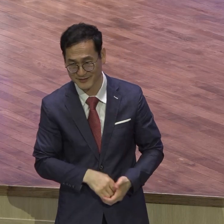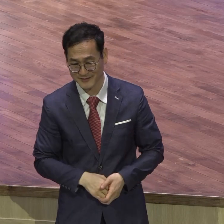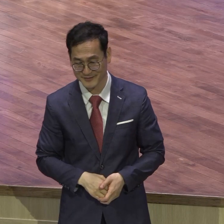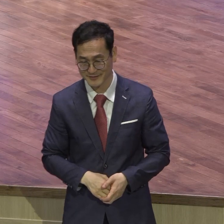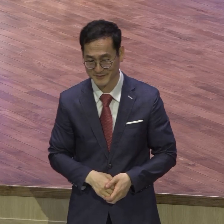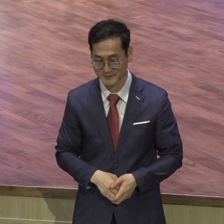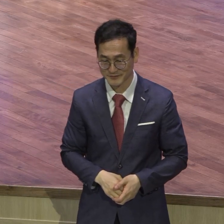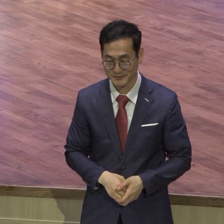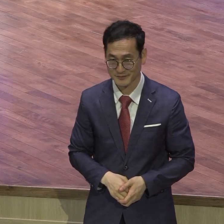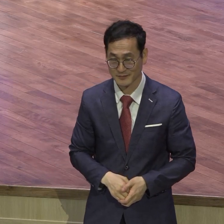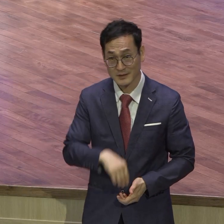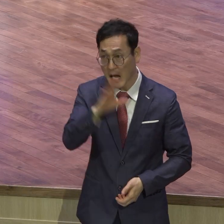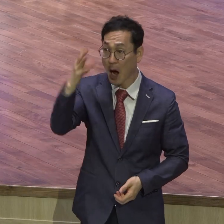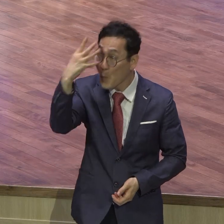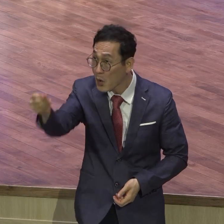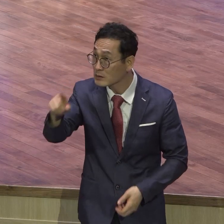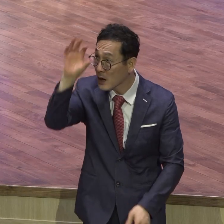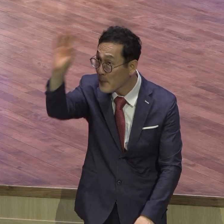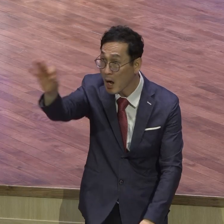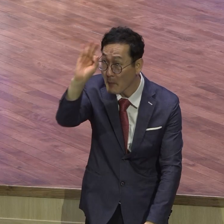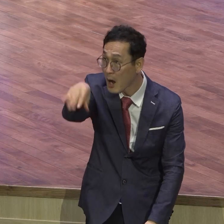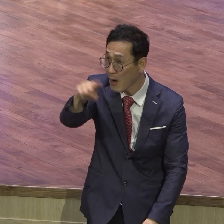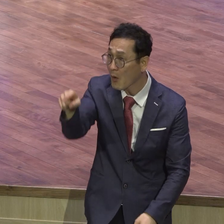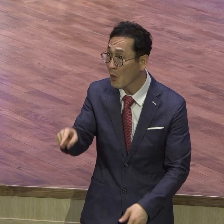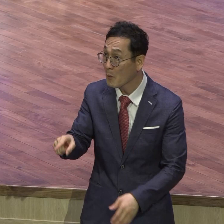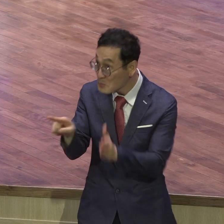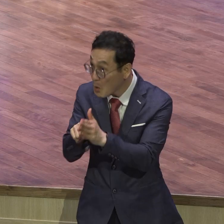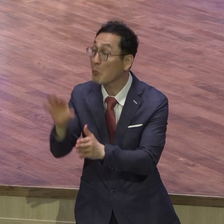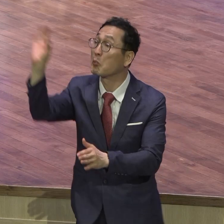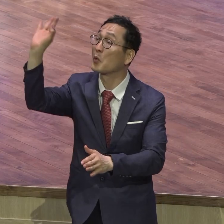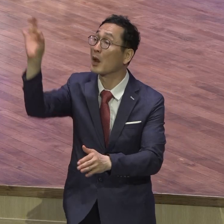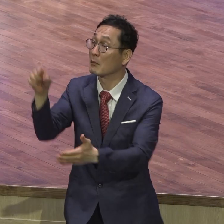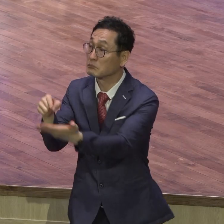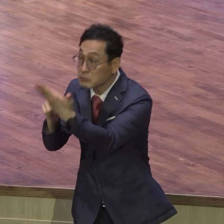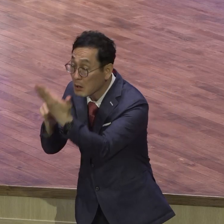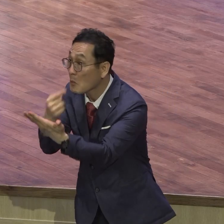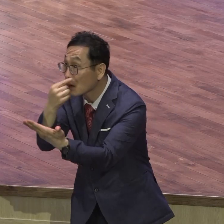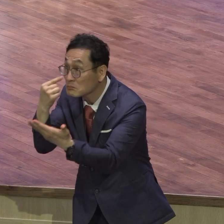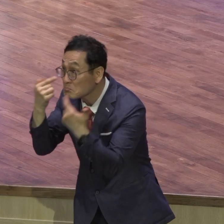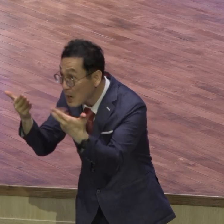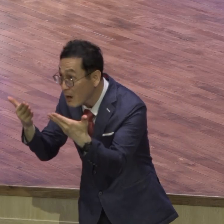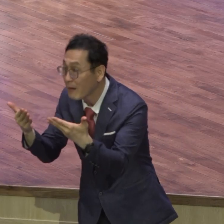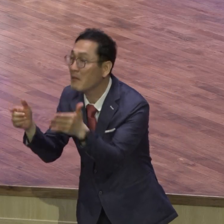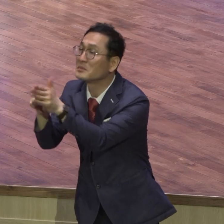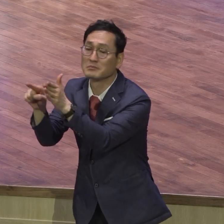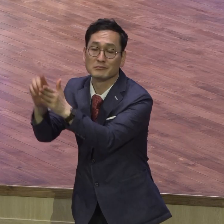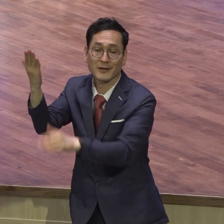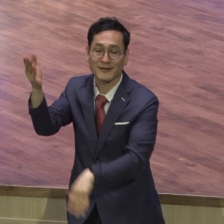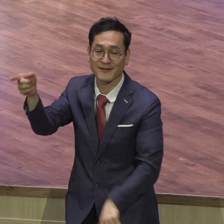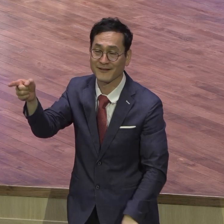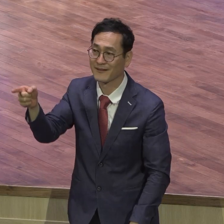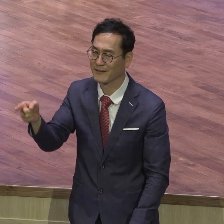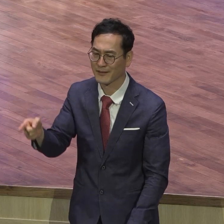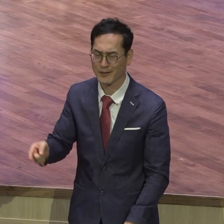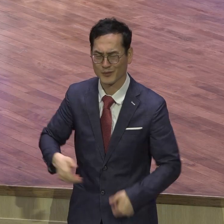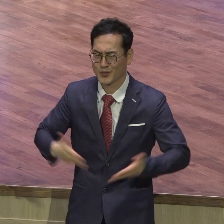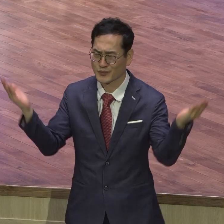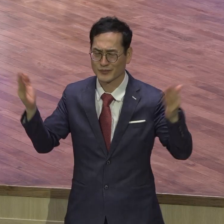보이는데 뭘 믿어요 보이면 끝난 거지 보면 본 대로 다 보는 건 보는데 뭘 믿으면 단어가